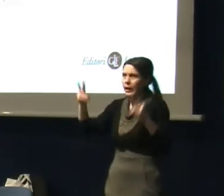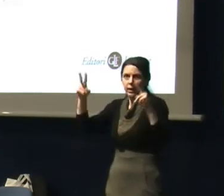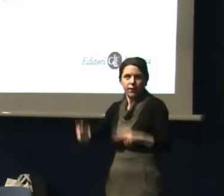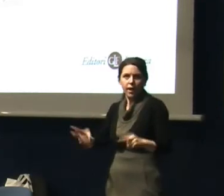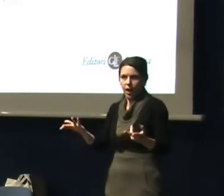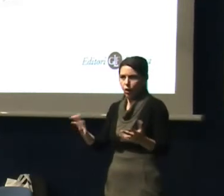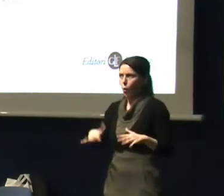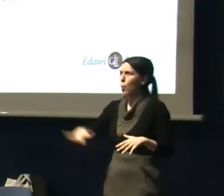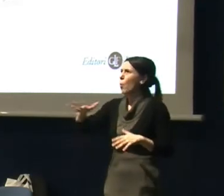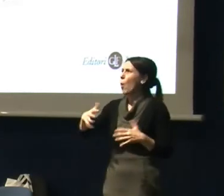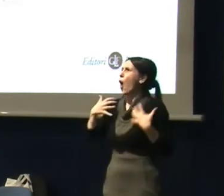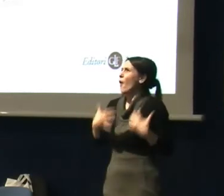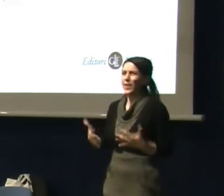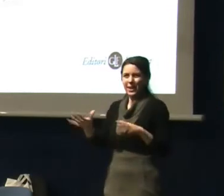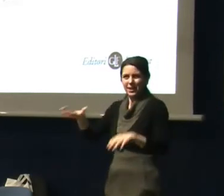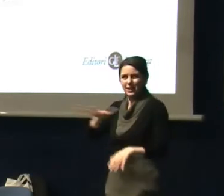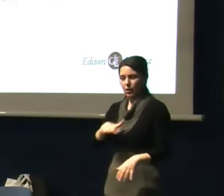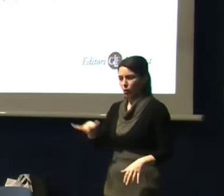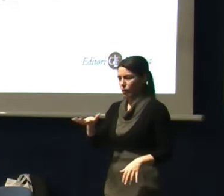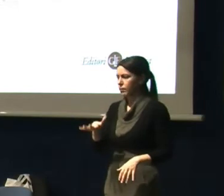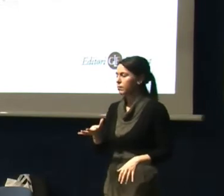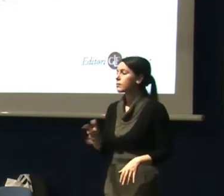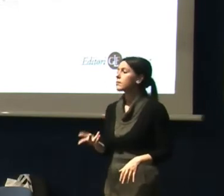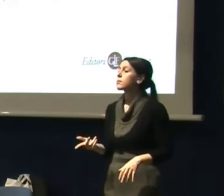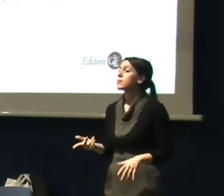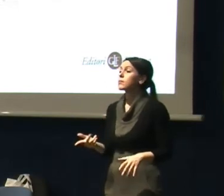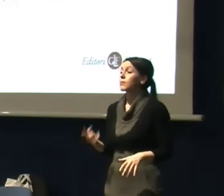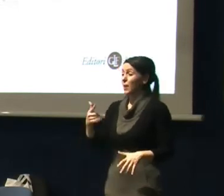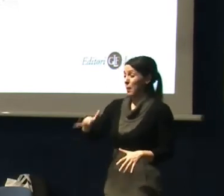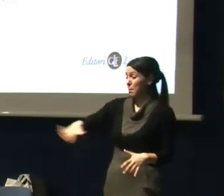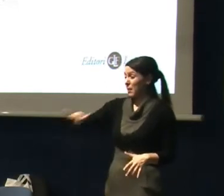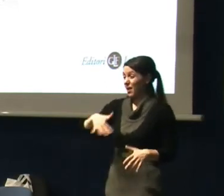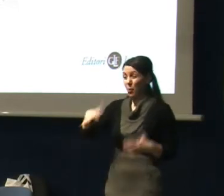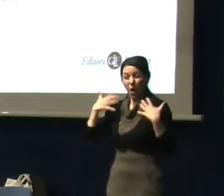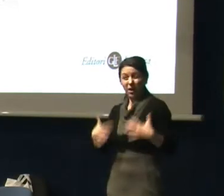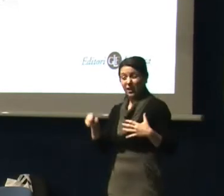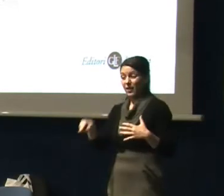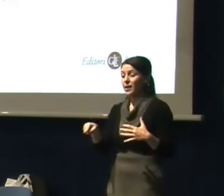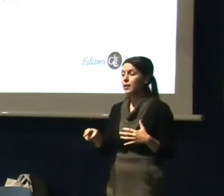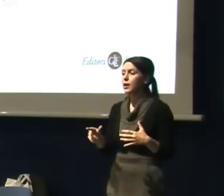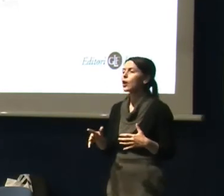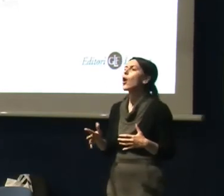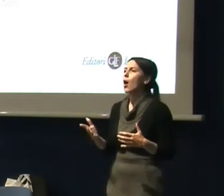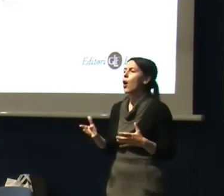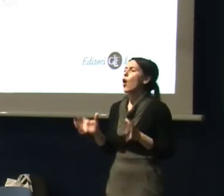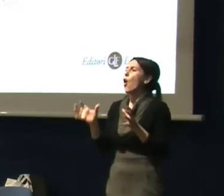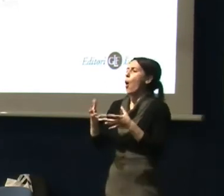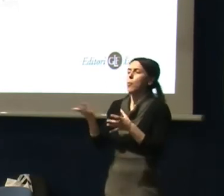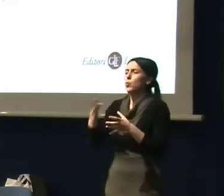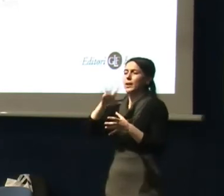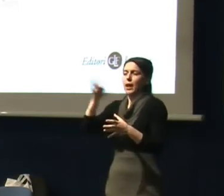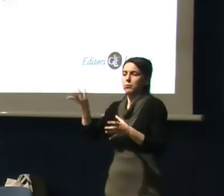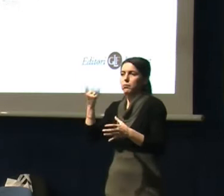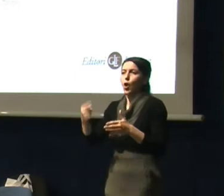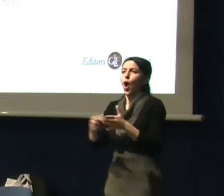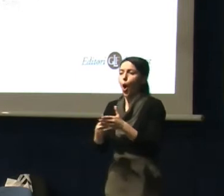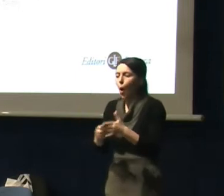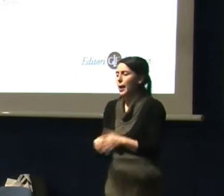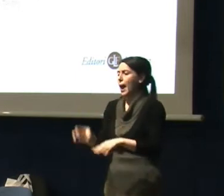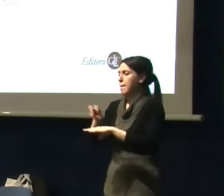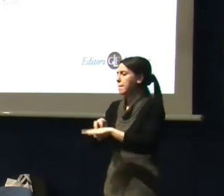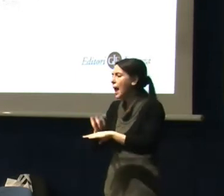comunità di luoghi fisici e all'interno di questi luoghi fisici altre comunità quella degli operai quella dei